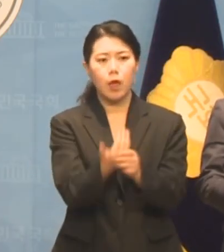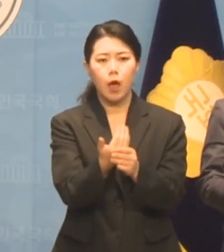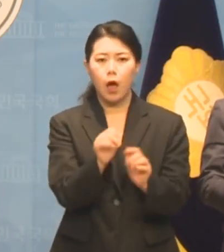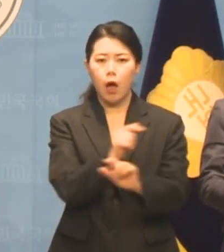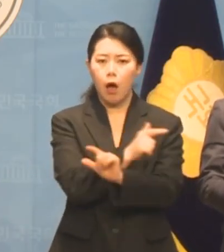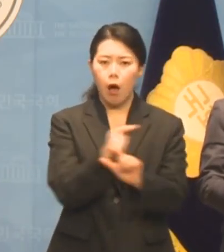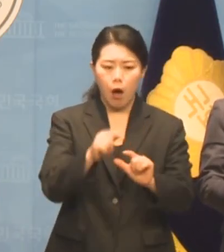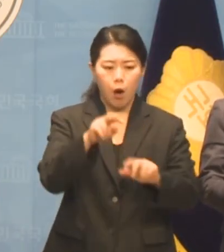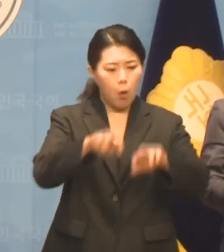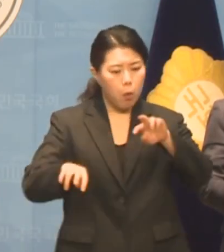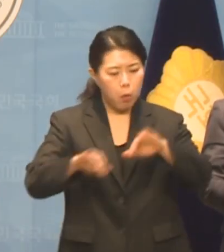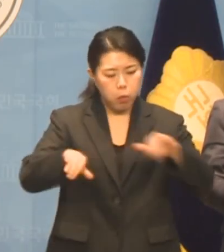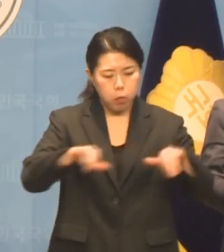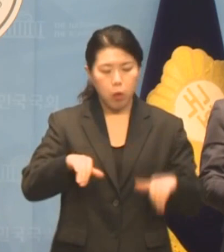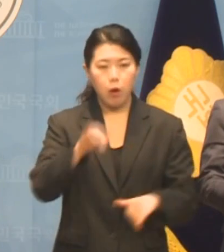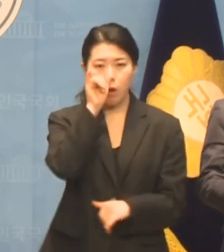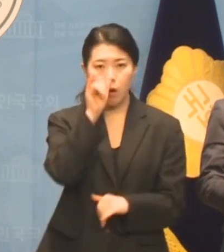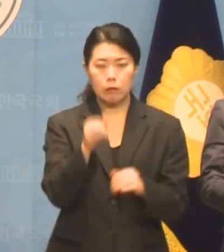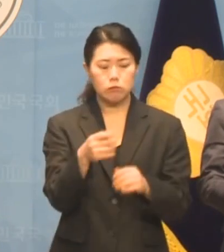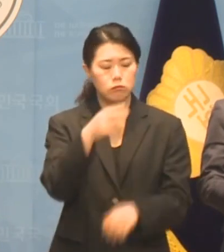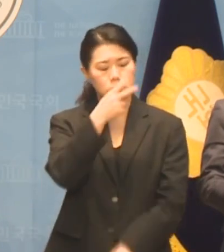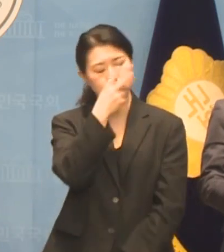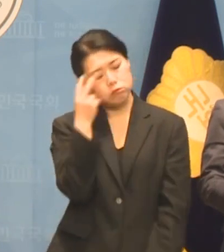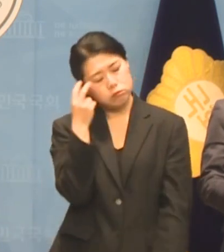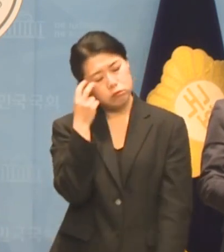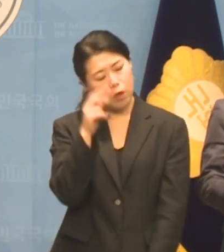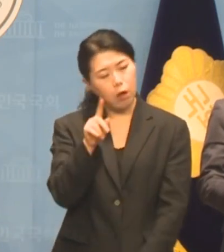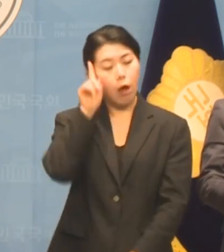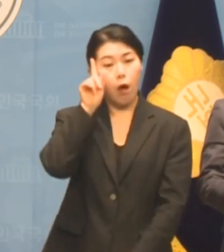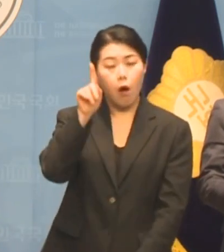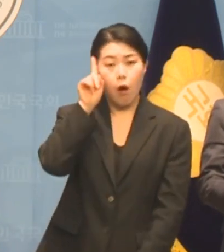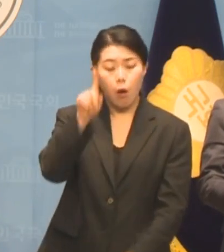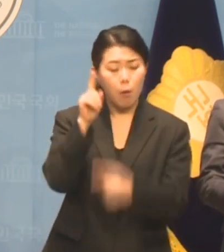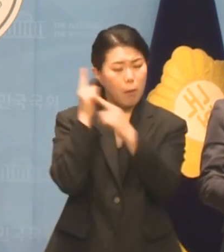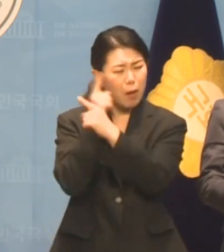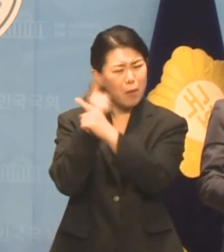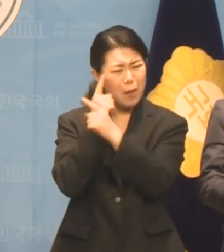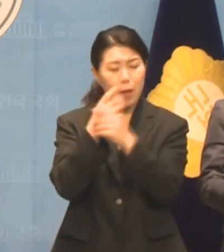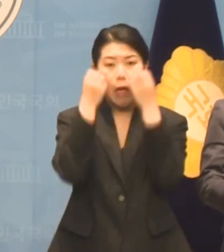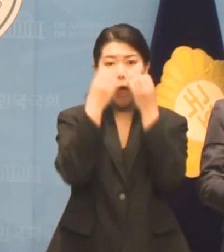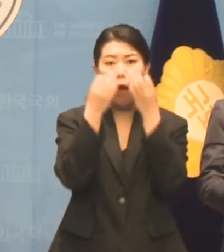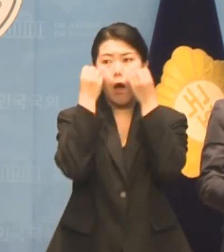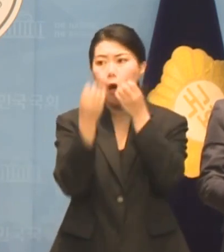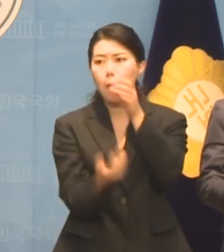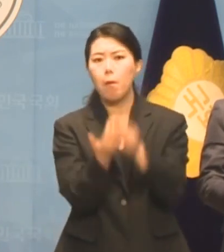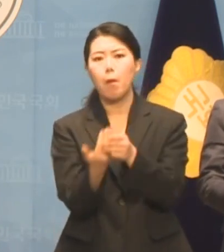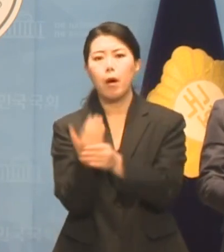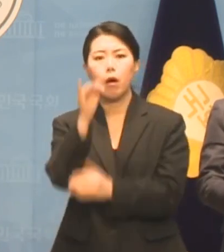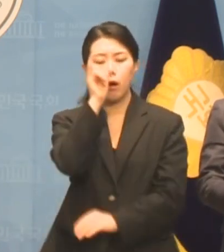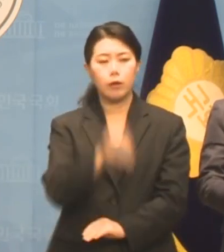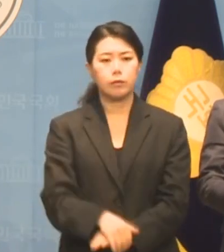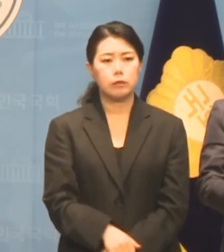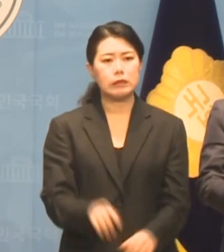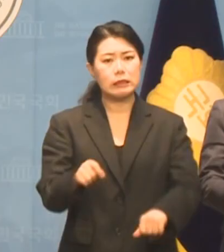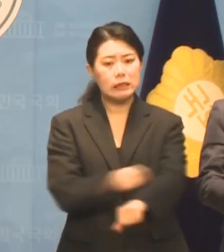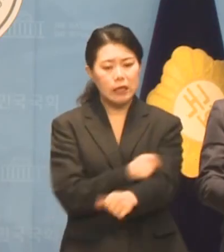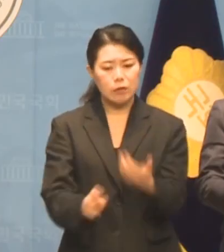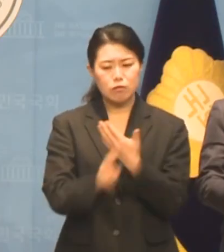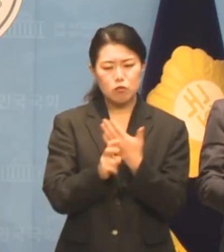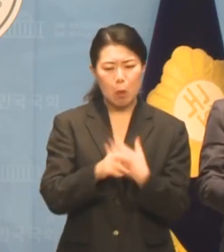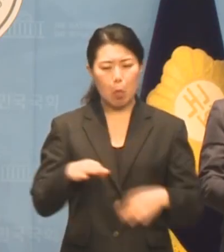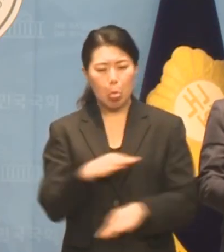가경입니다. 자고 일어나면 새로운 불법적 사실이 공개되고 있습니다. 특히 불법